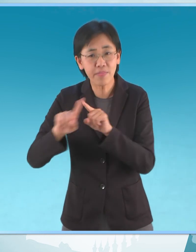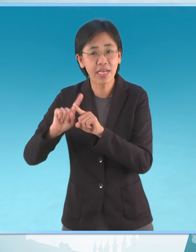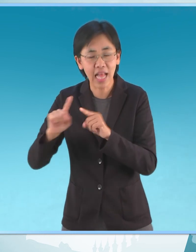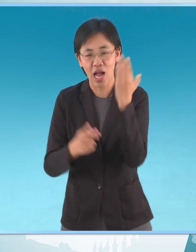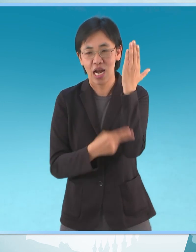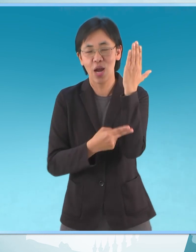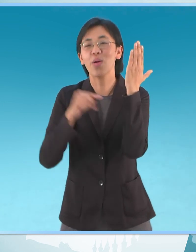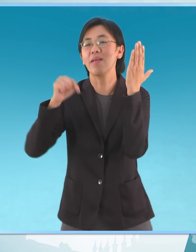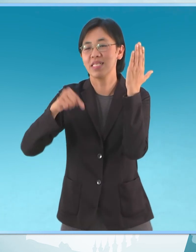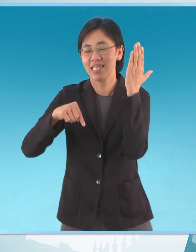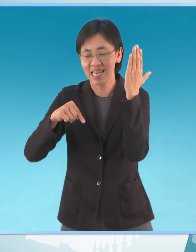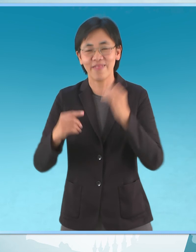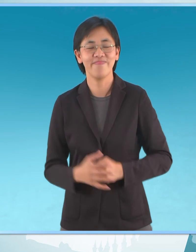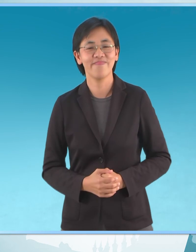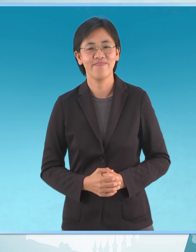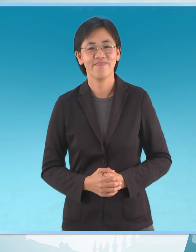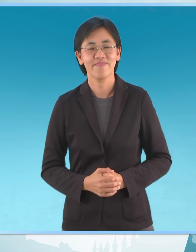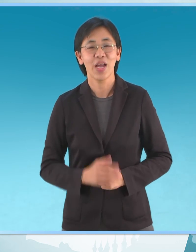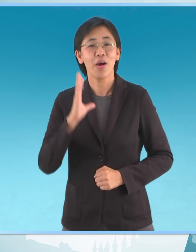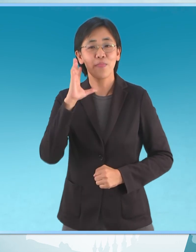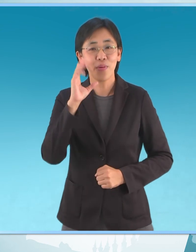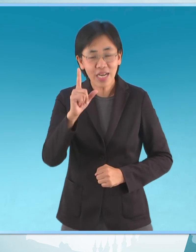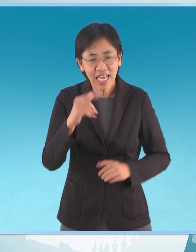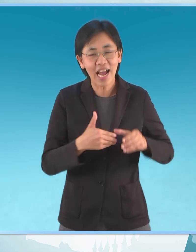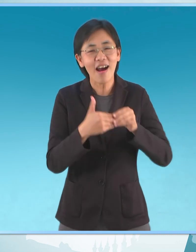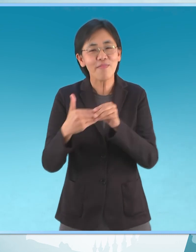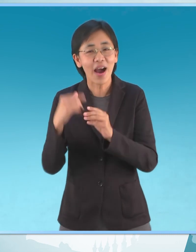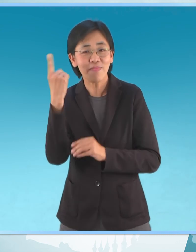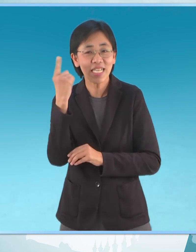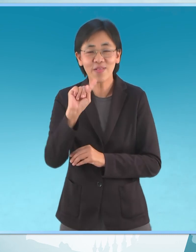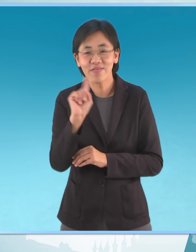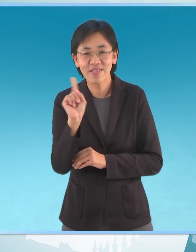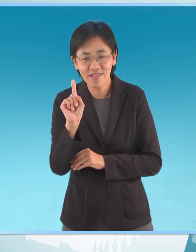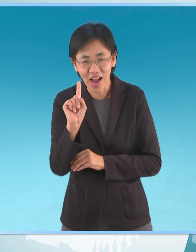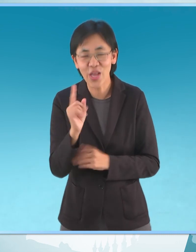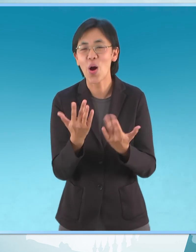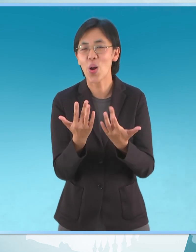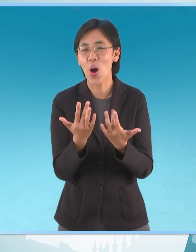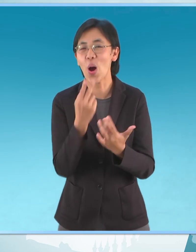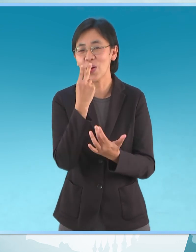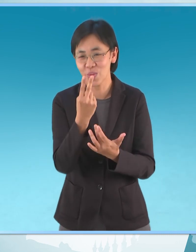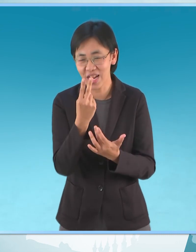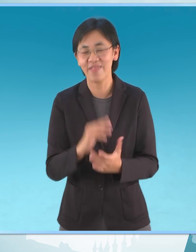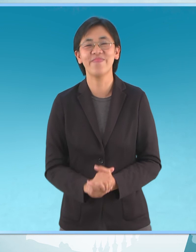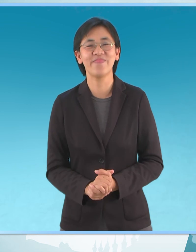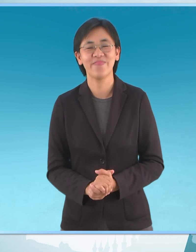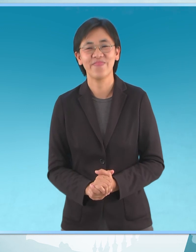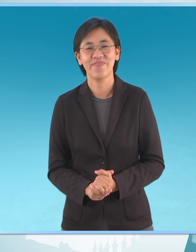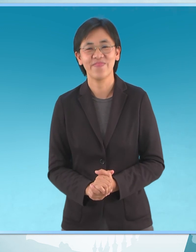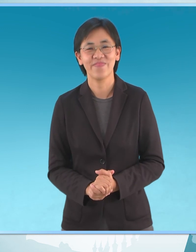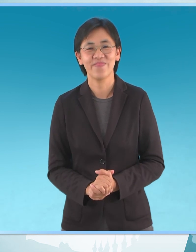แรมดาวสวรรค์รีสอร์ทแอนด์สปาแห่งนี้นะครับแล้วพรุ่งนี้ผมจะพาไปลุยที่ไหนของเมืองสวรรคเขตก็รอติดตามกันได้